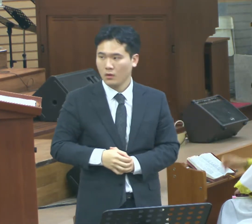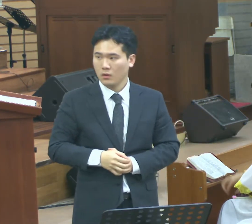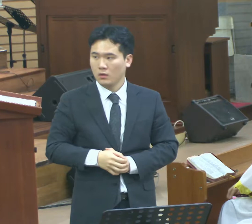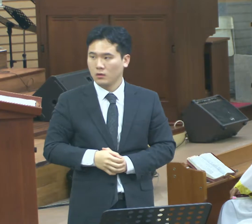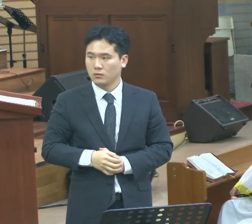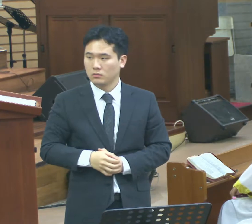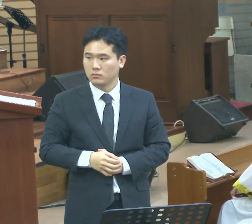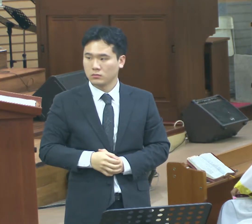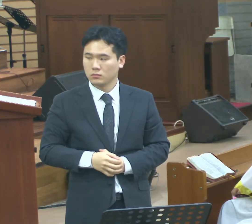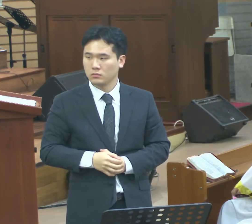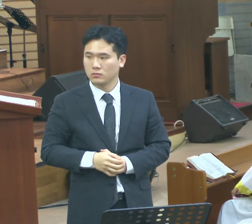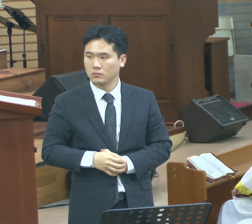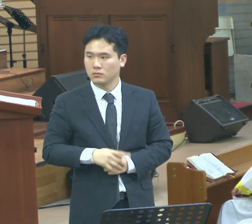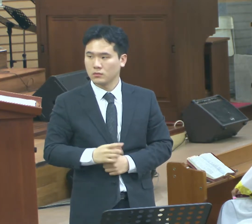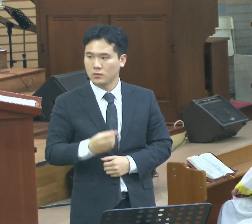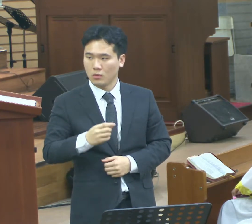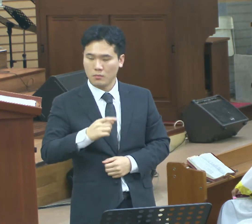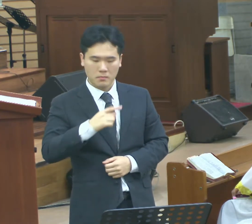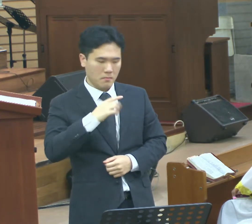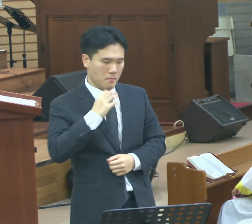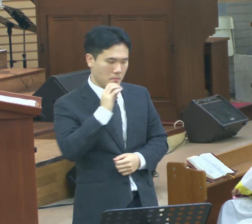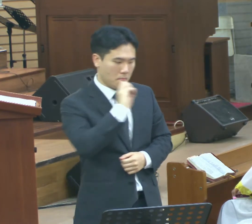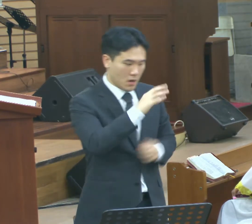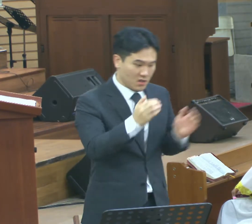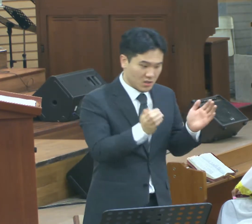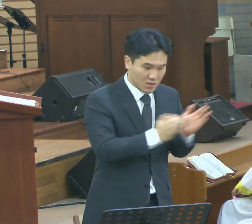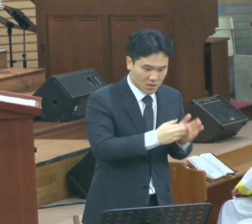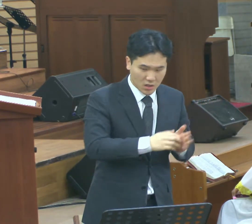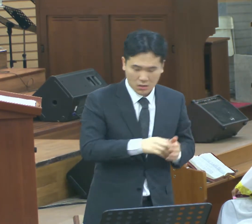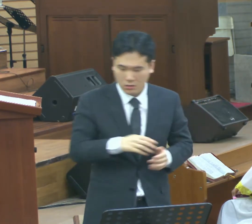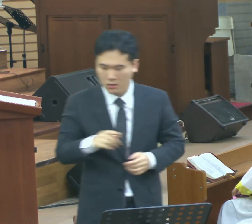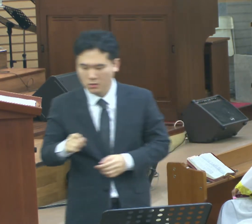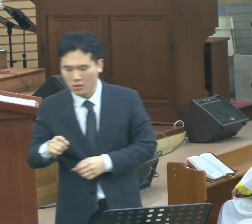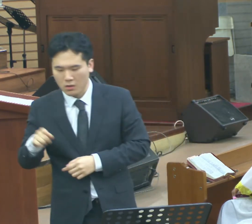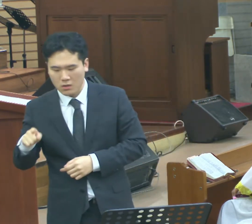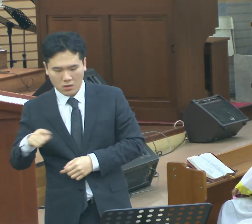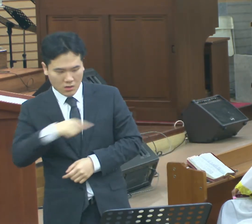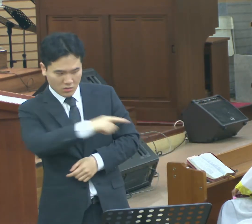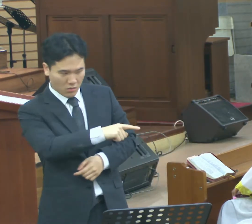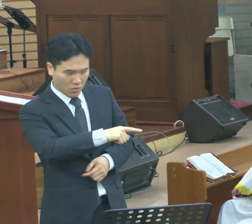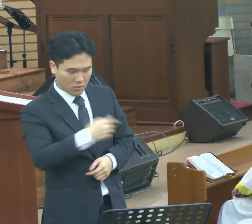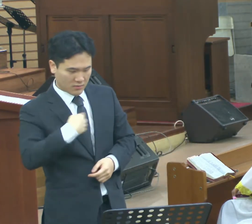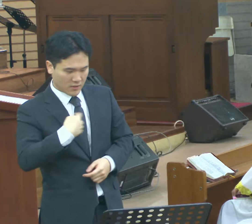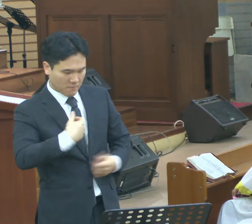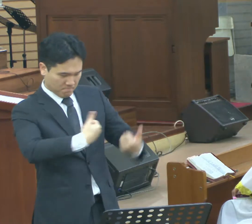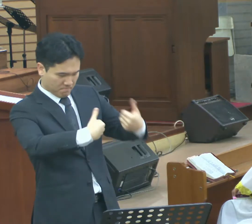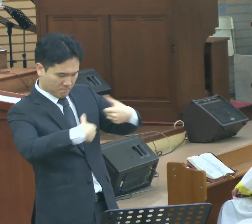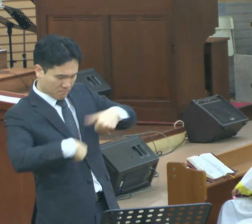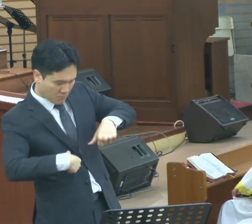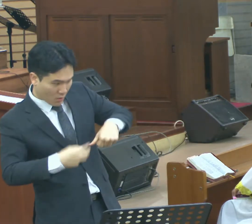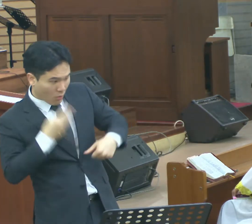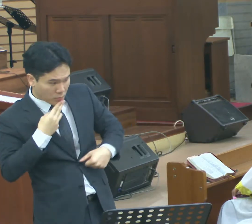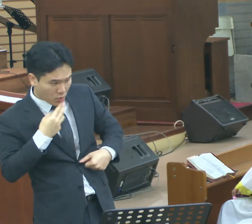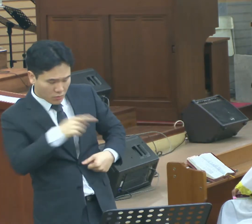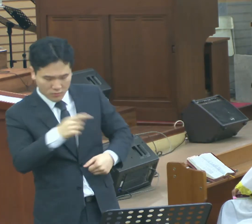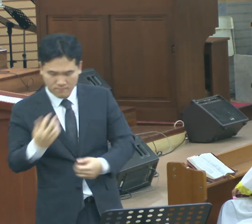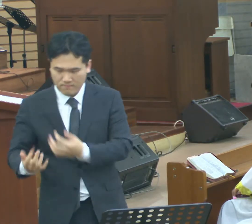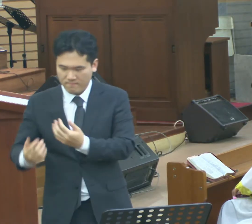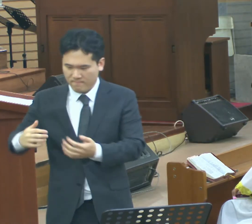않으면 뜨거운 풀무불에 넣겠다고 했어요. 사드락과 메삭과 아벳느고 세 사람이 저희는 절할 수 없습니다.